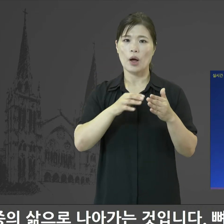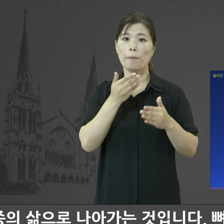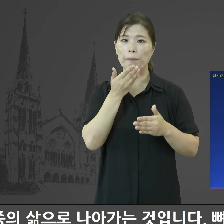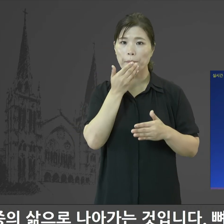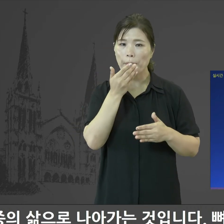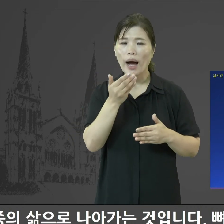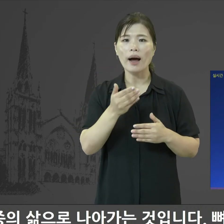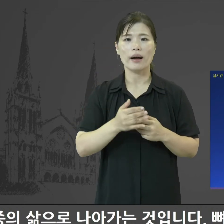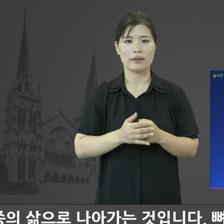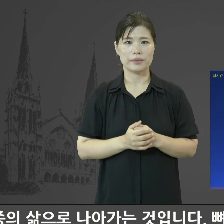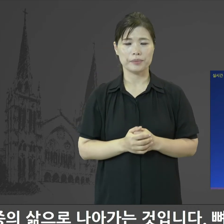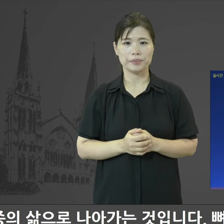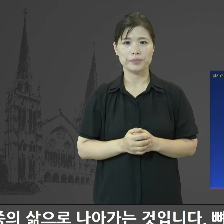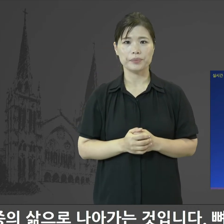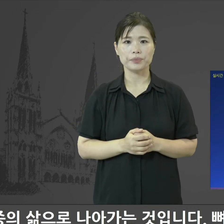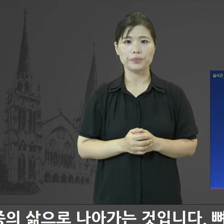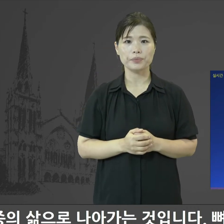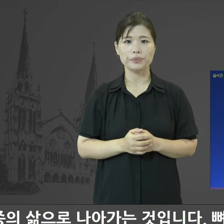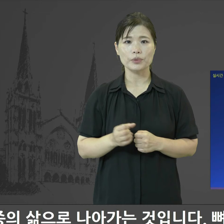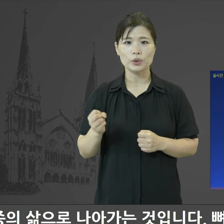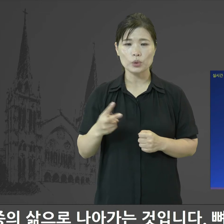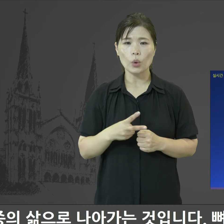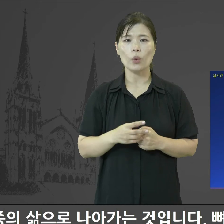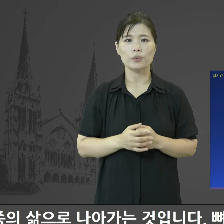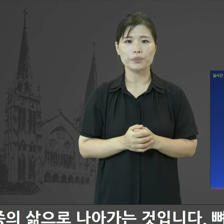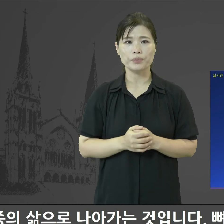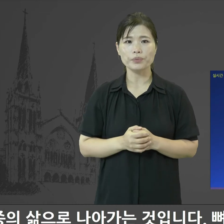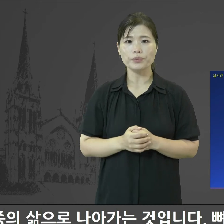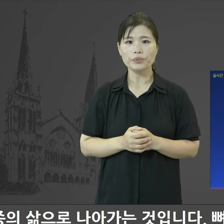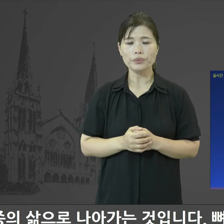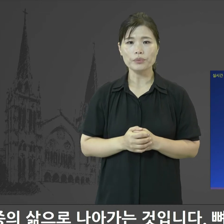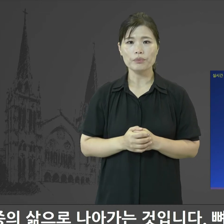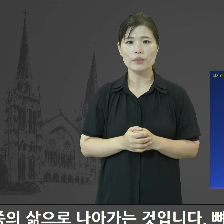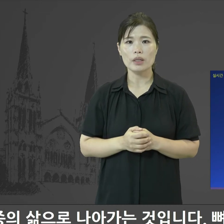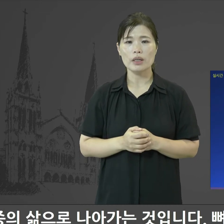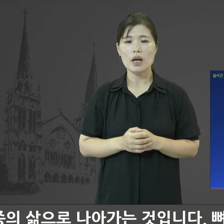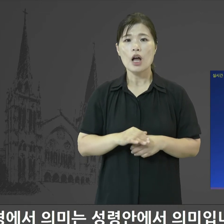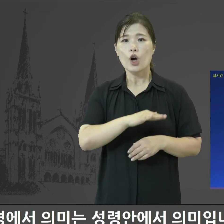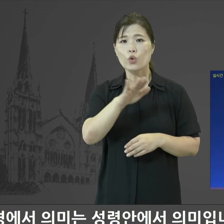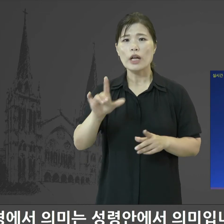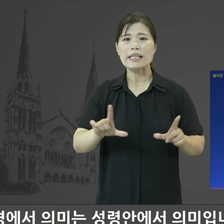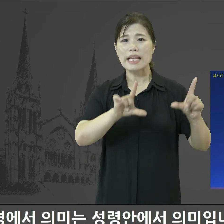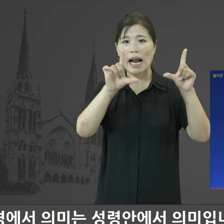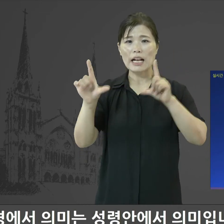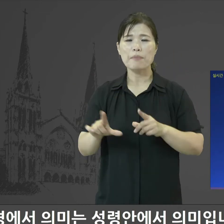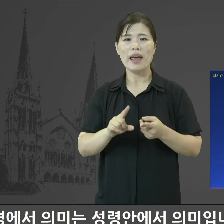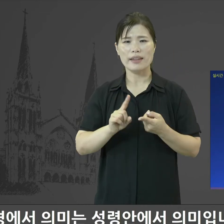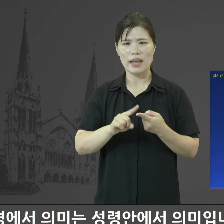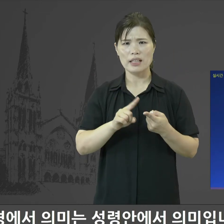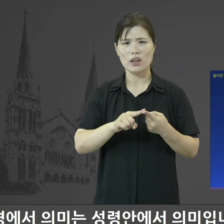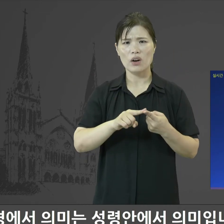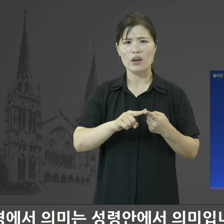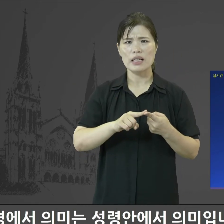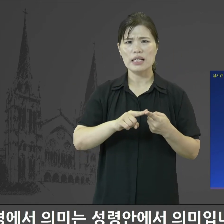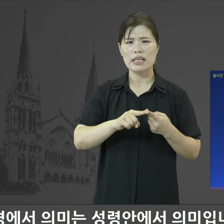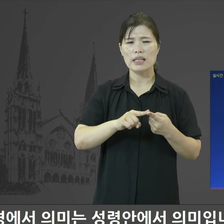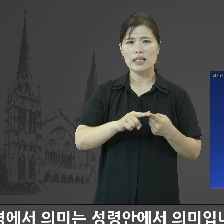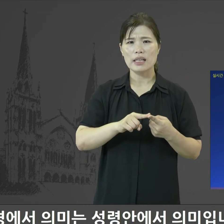것입니다. 두 번째, 계속적으로 죄에 의해서 더럽혀지는 우리의 삶을 그리스도의 이 희생의 피의